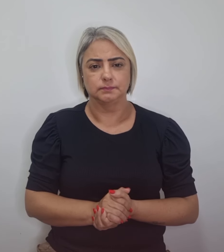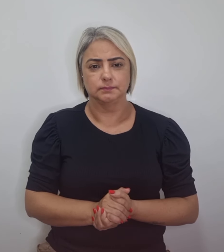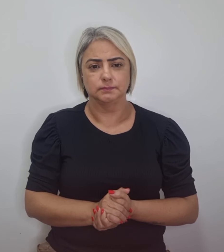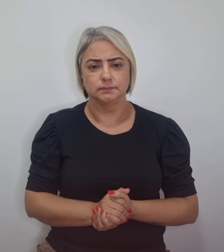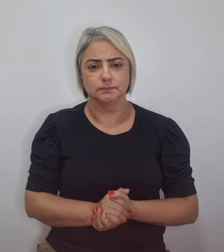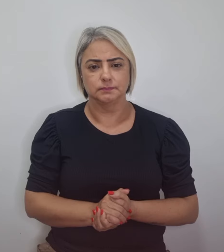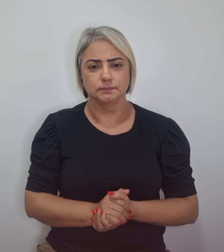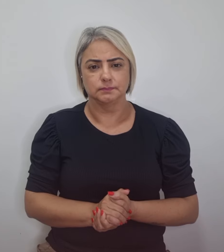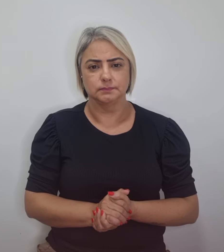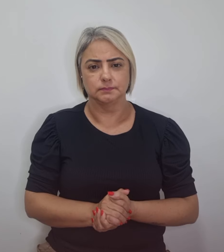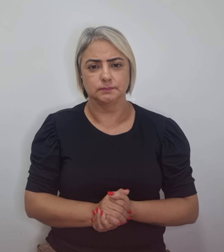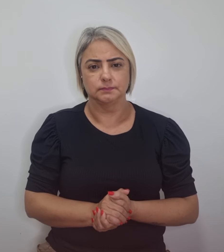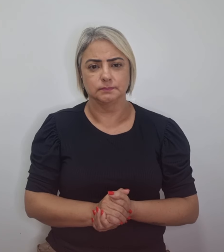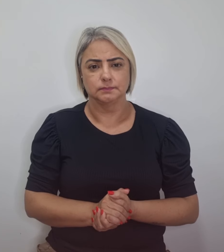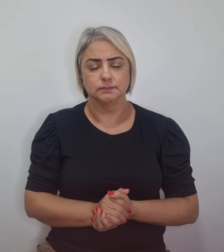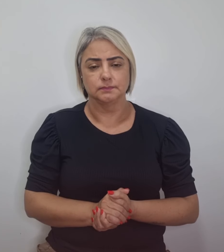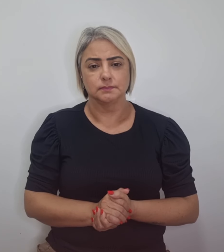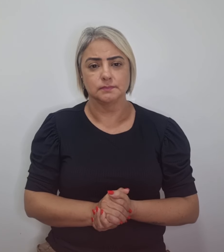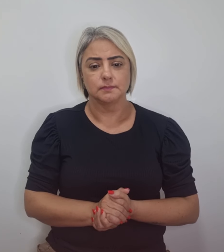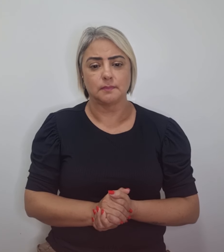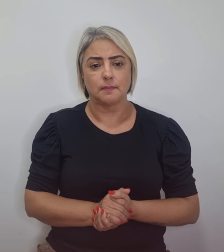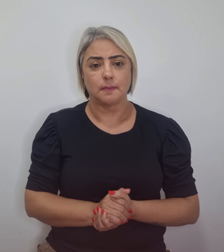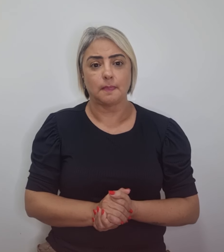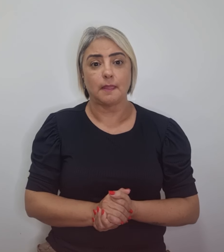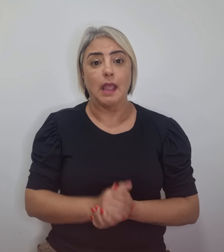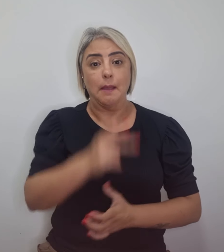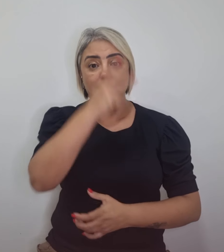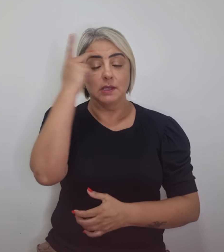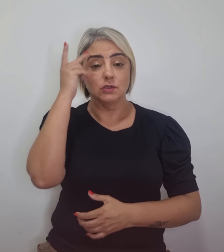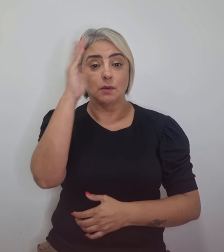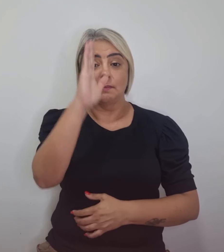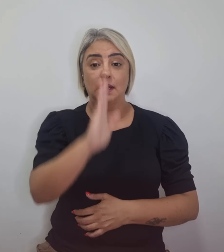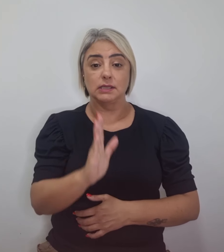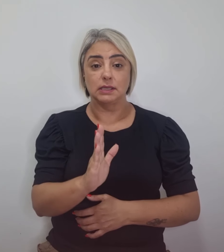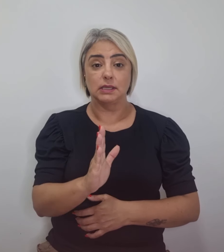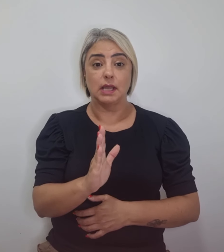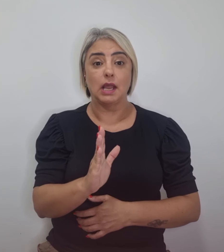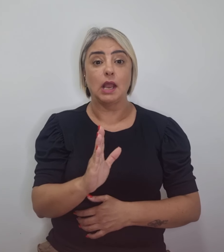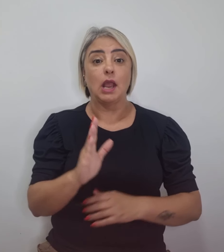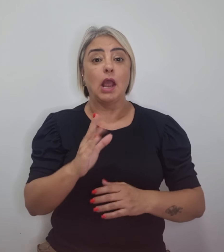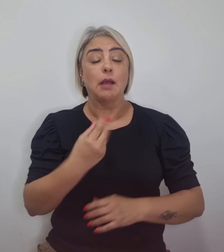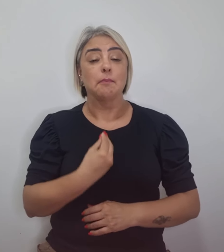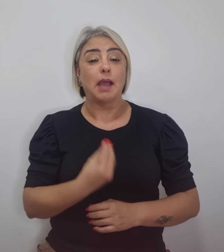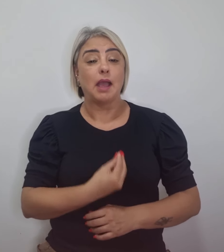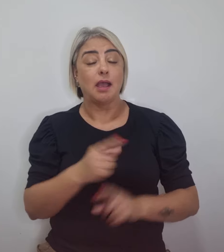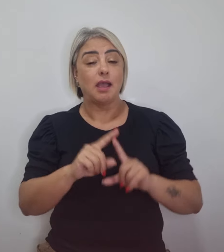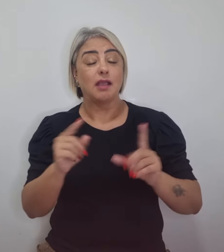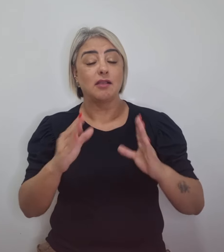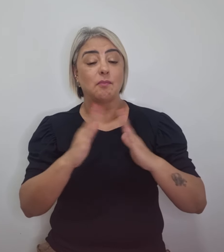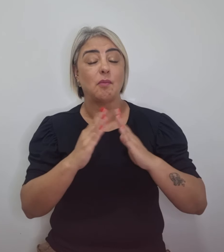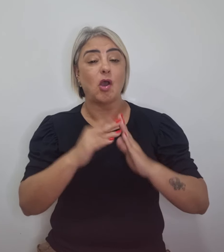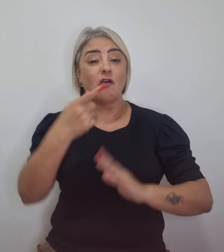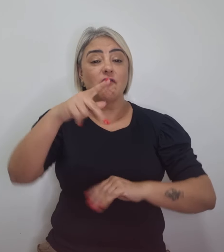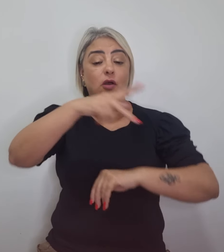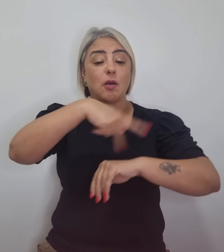.br Brasileiros que residem no exterior, a prova de vida deve ser